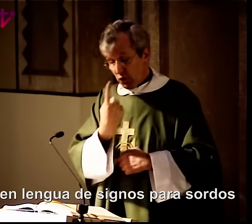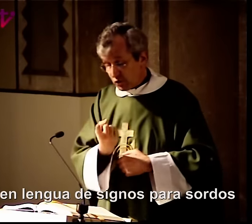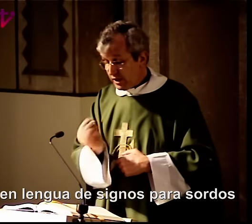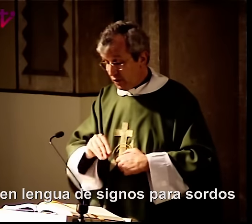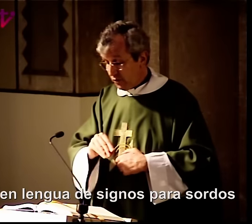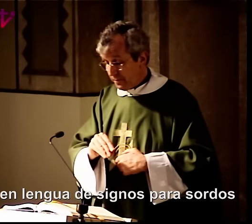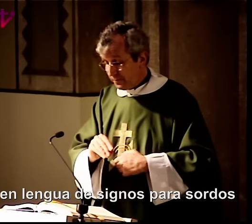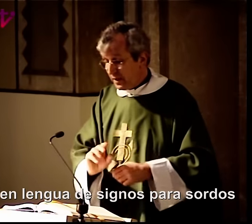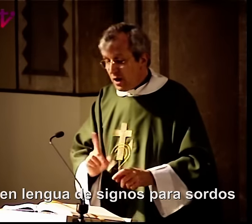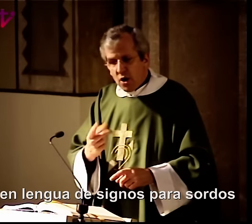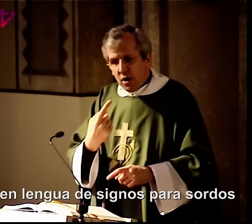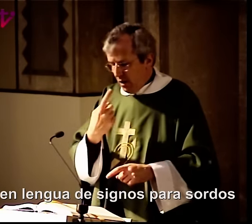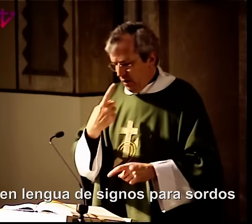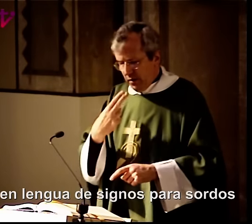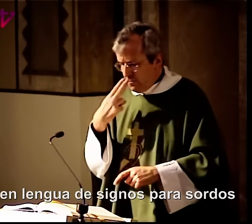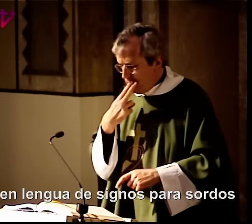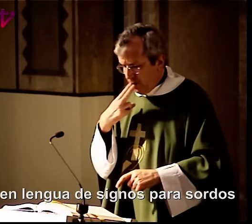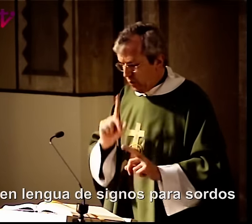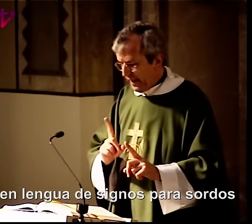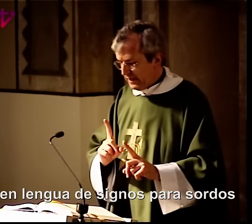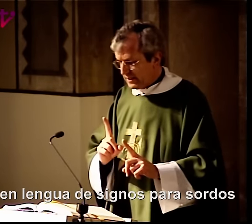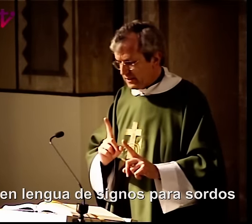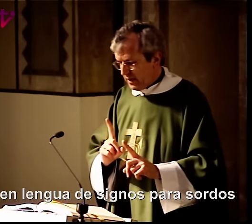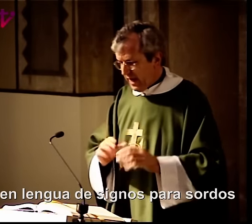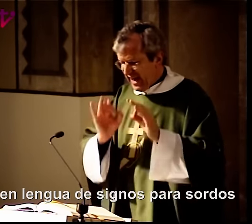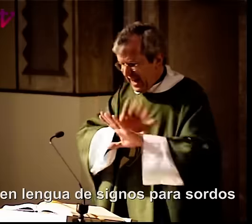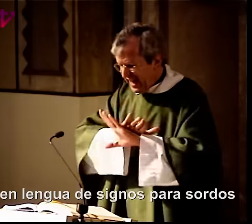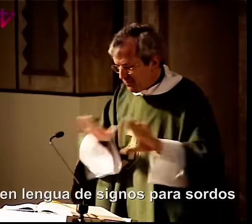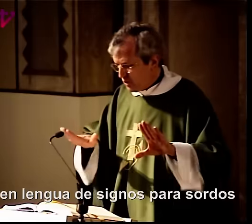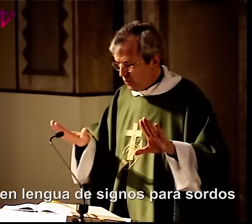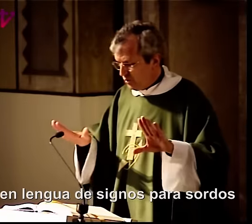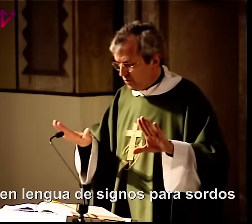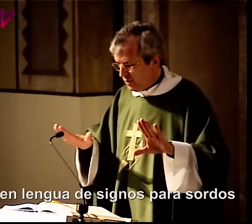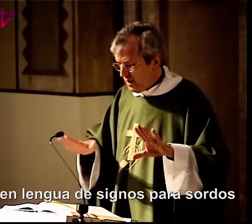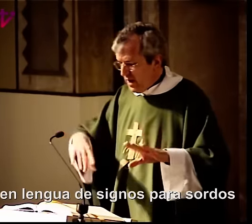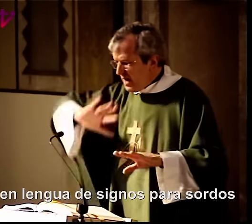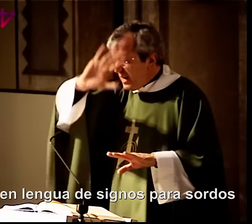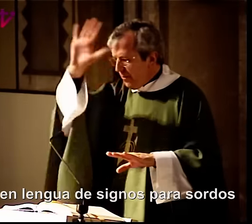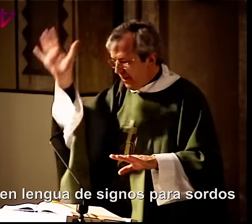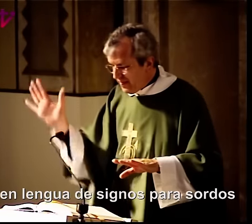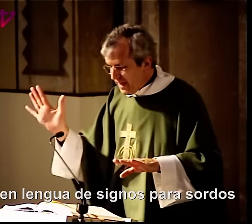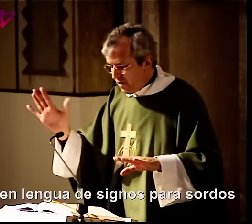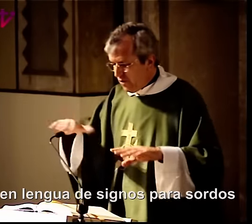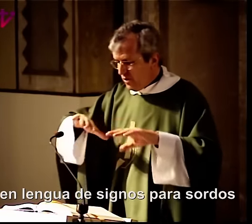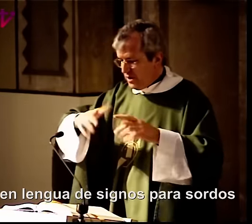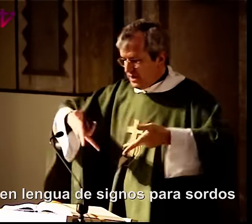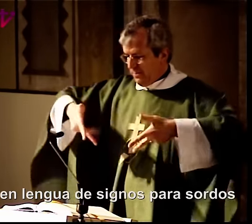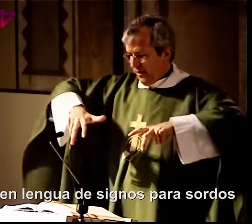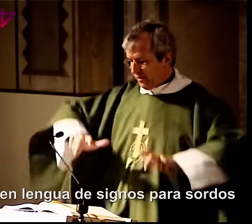os digo, no juréis en absoluto, ni por el cielo, ni por el trono